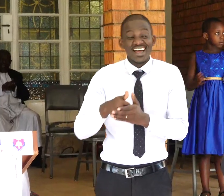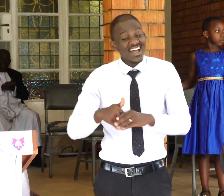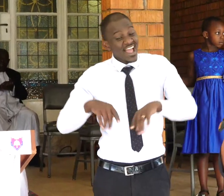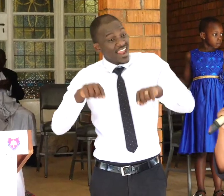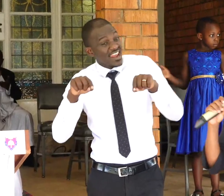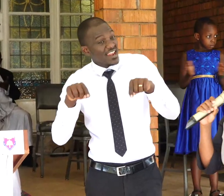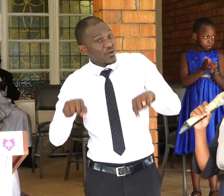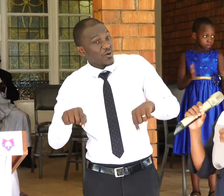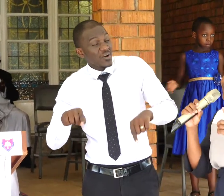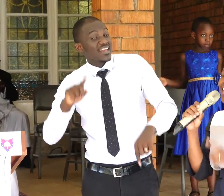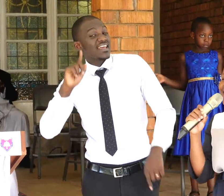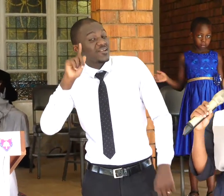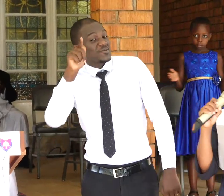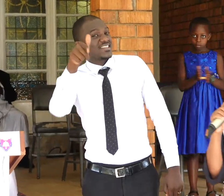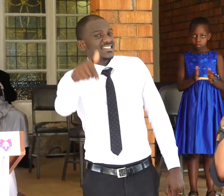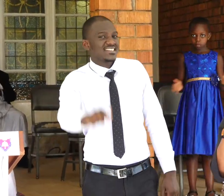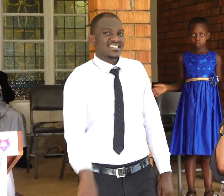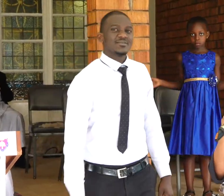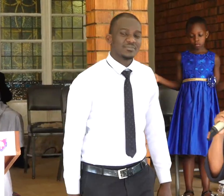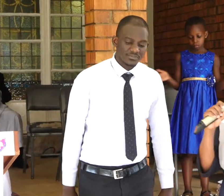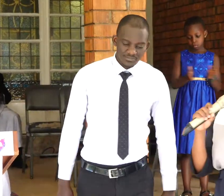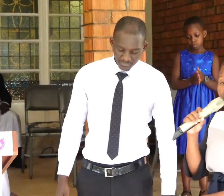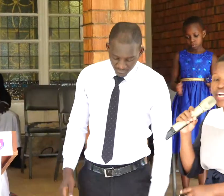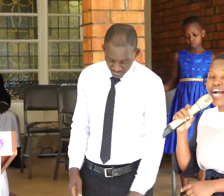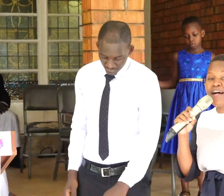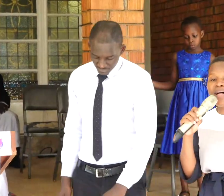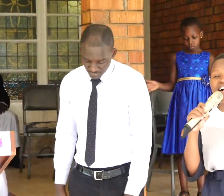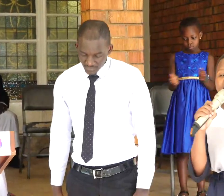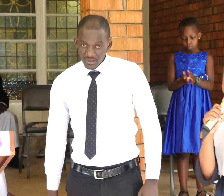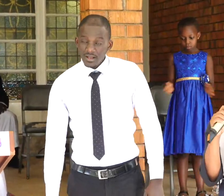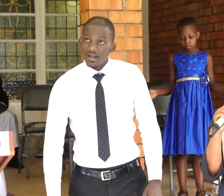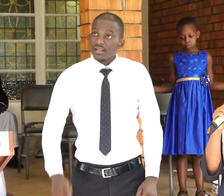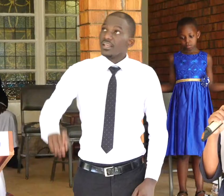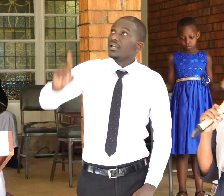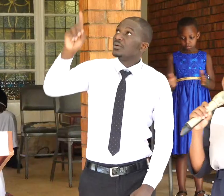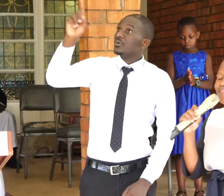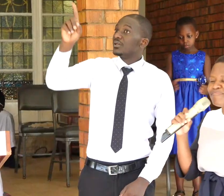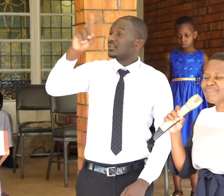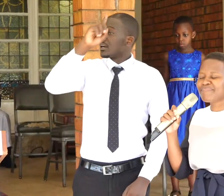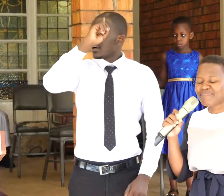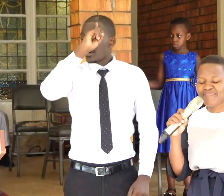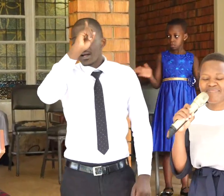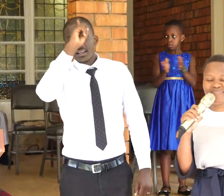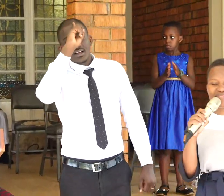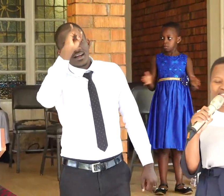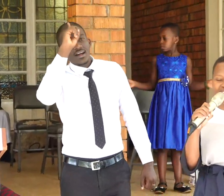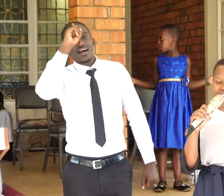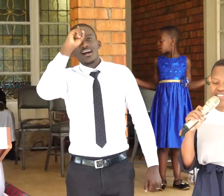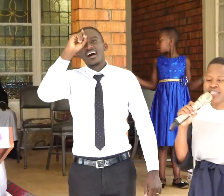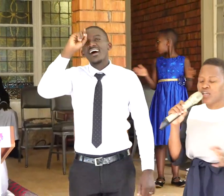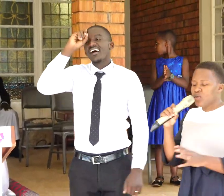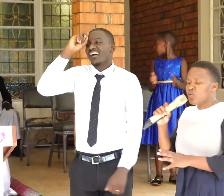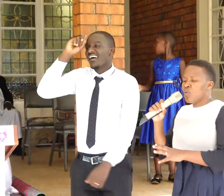Na lero neruli yekwe kabaka, yekwe kabaka